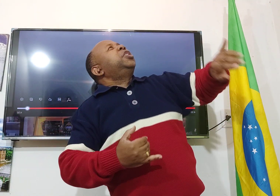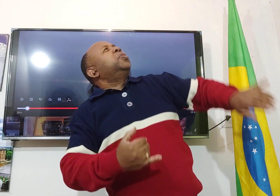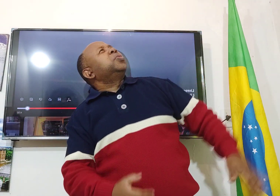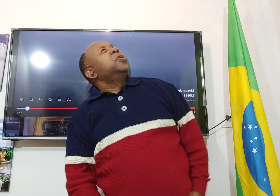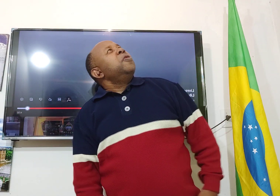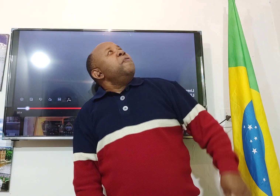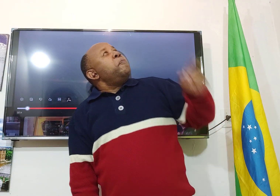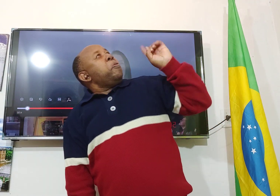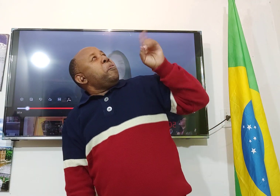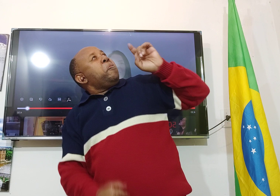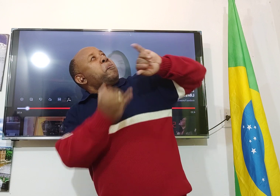Deus.